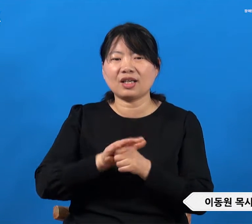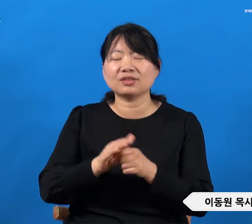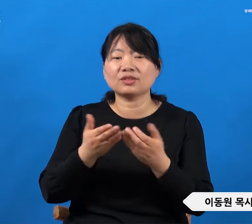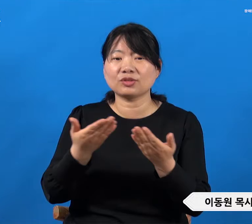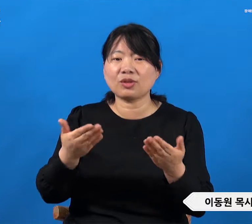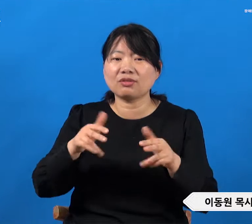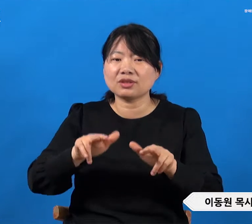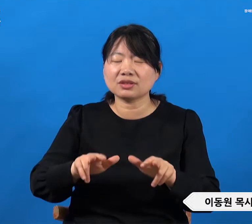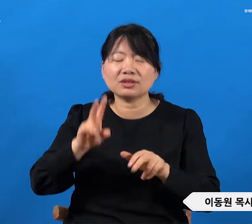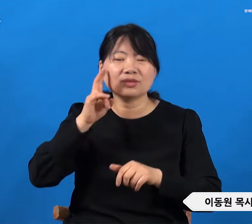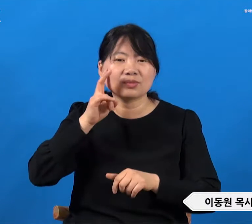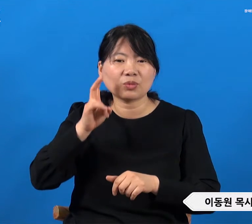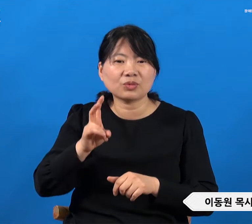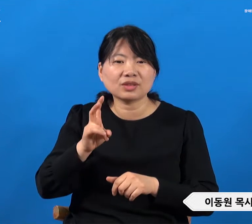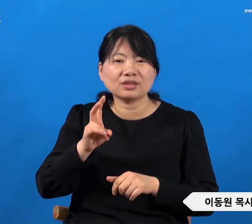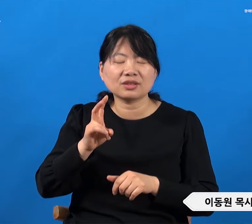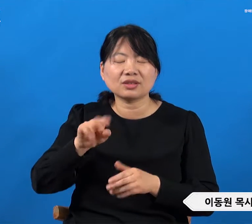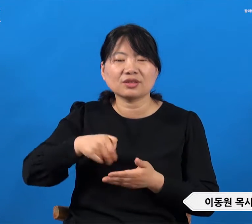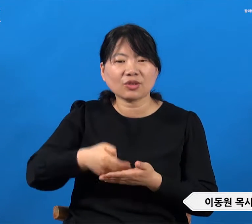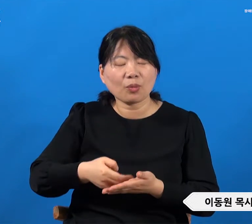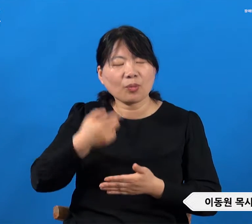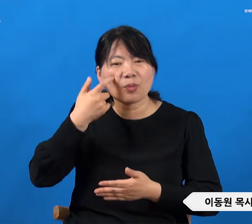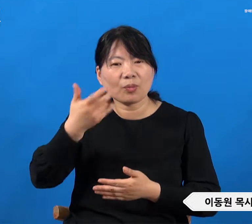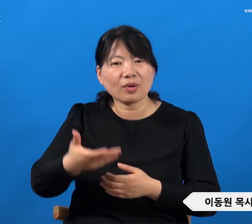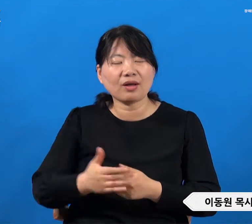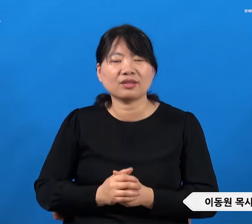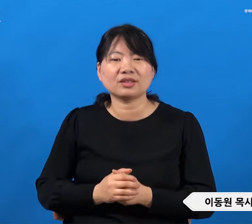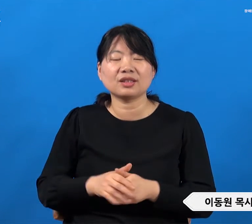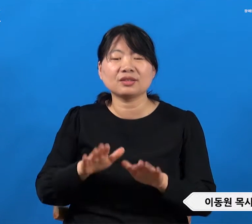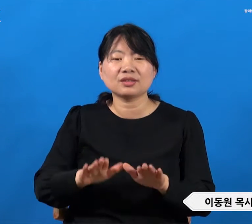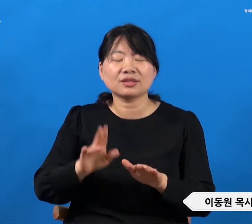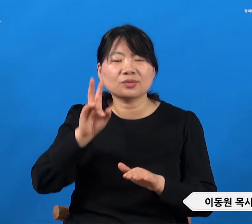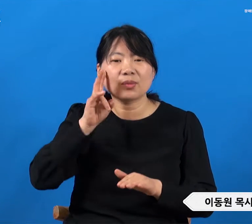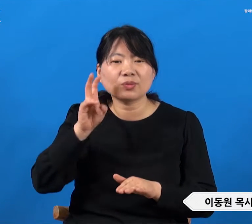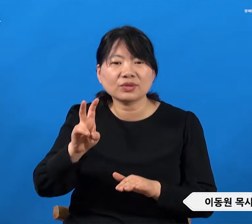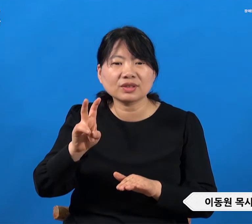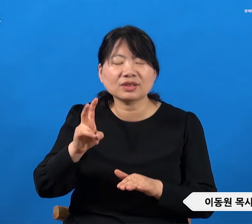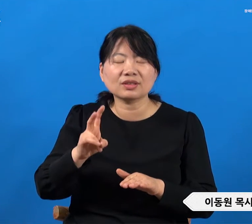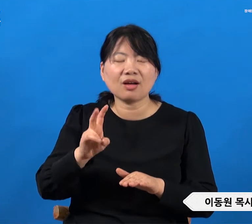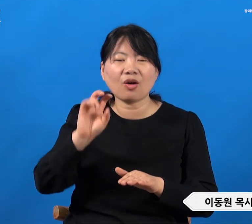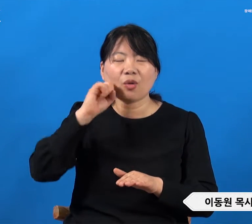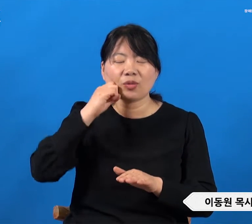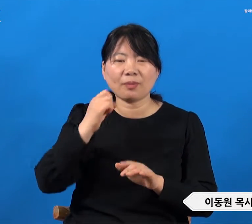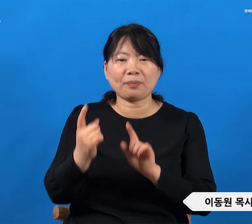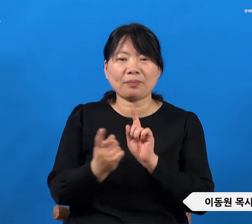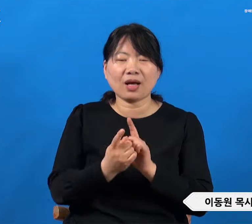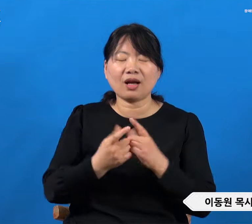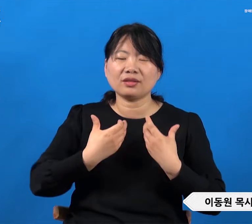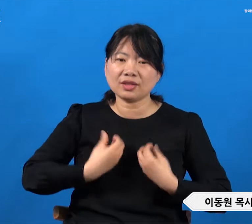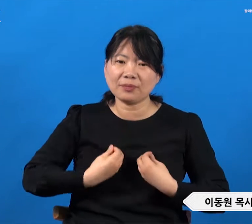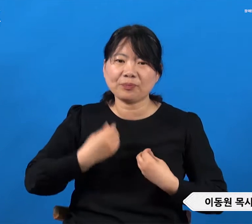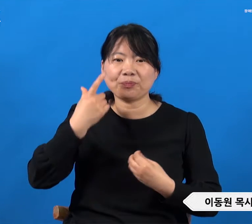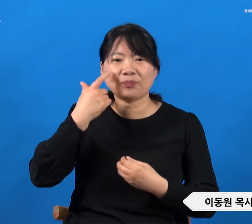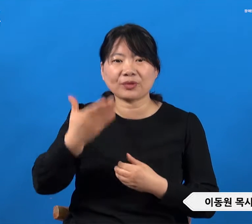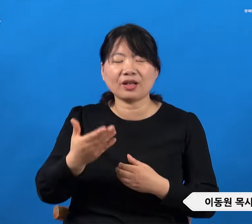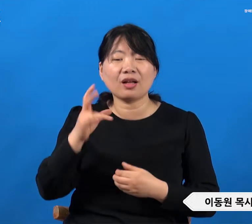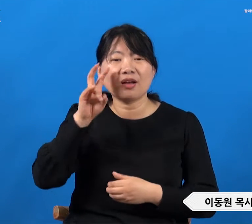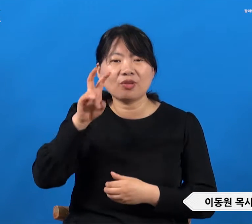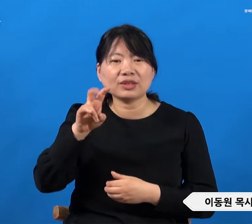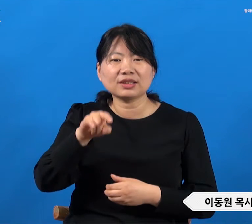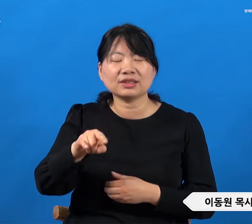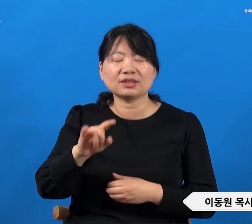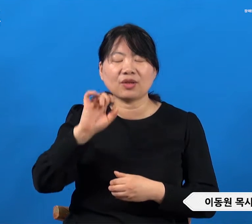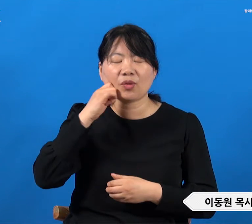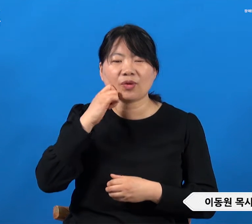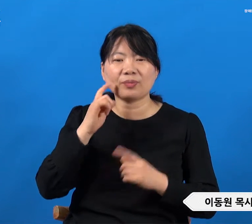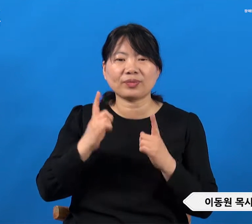사랑하는 여러분, 지금 혹시 넘어져 계십니까? 지금 혹시 난관 앞에서 낙심하고 있습니까? 혹시